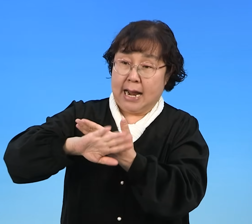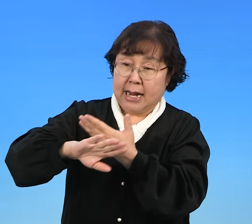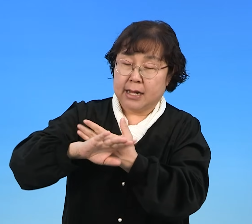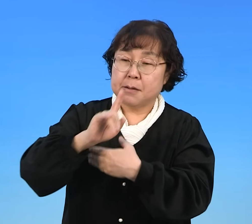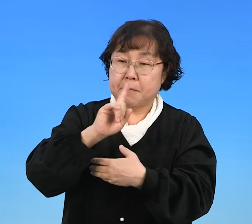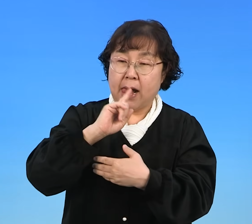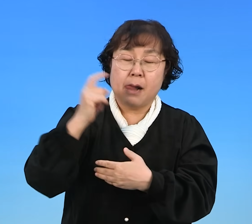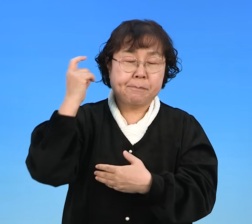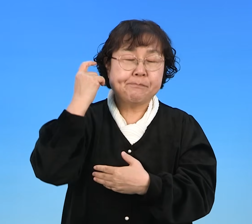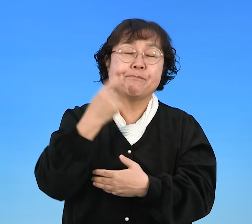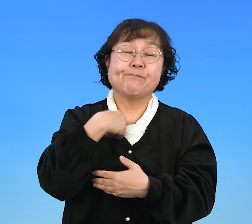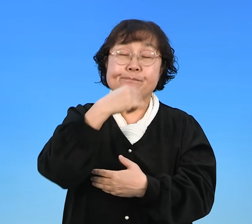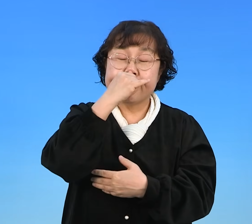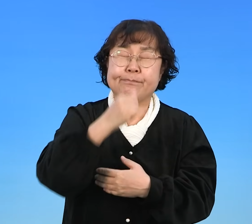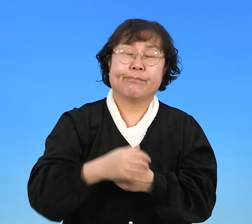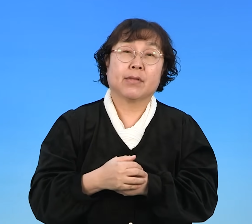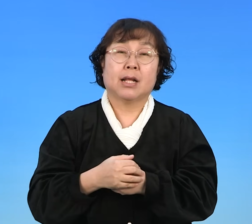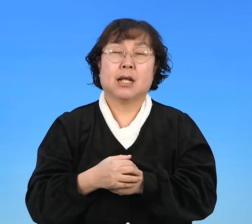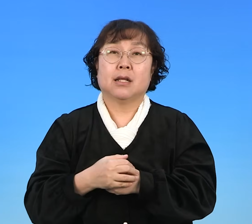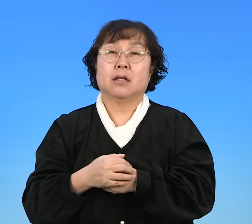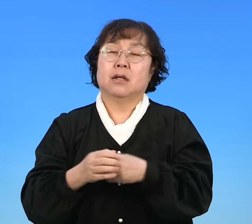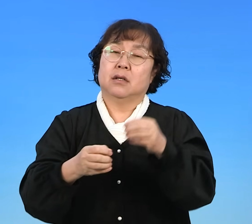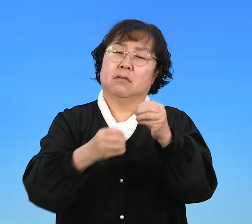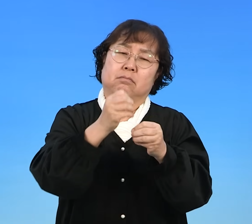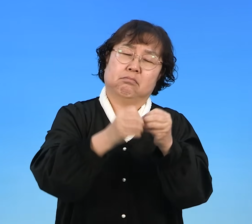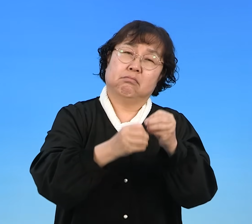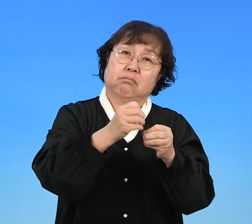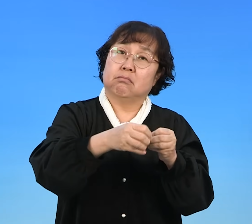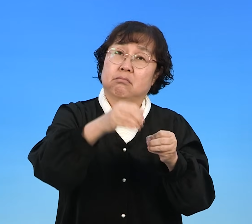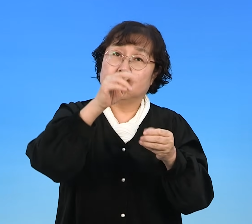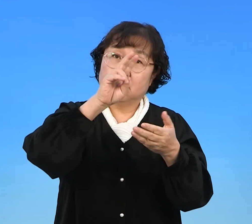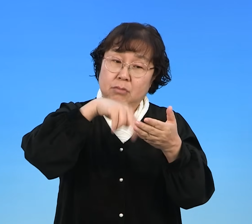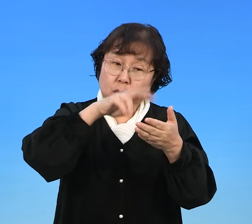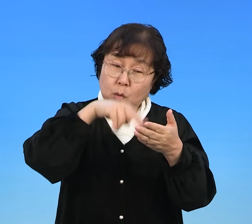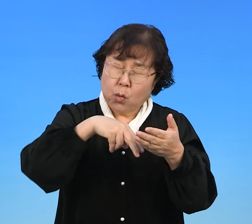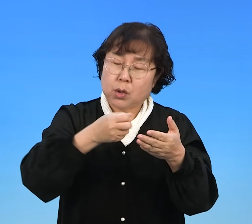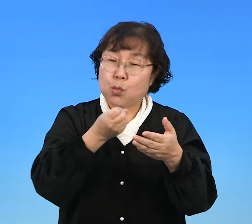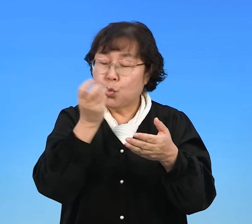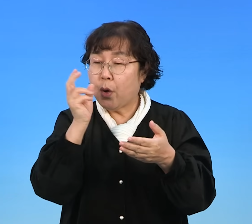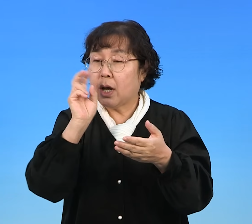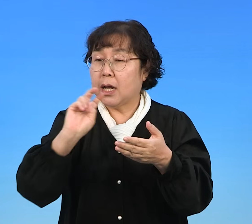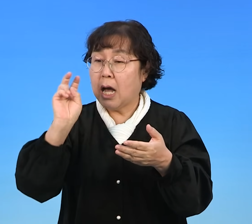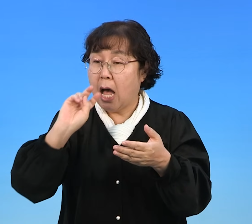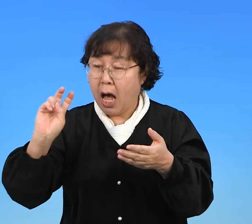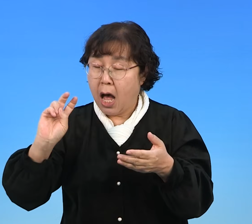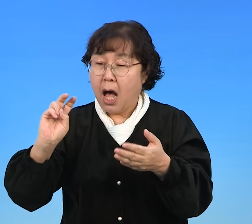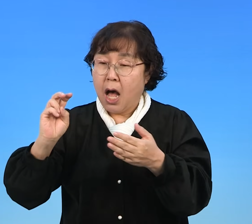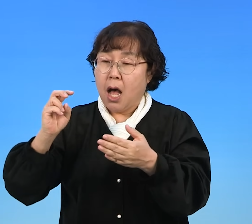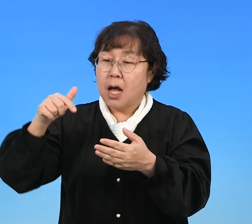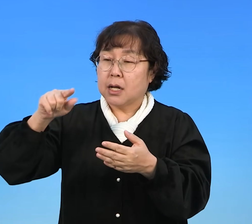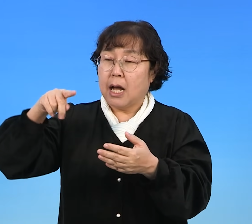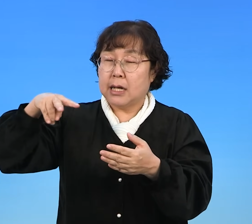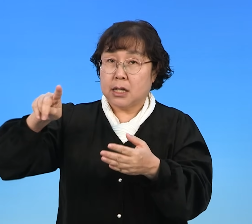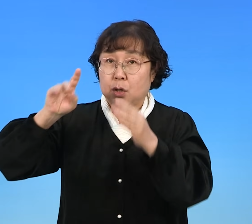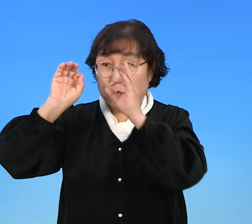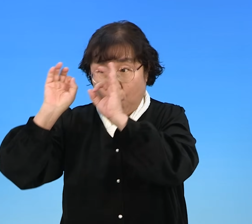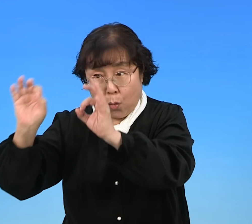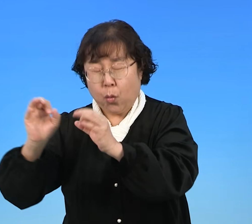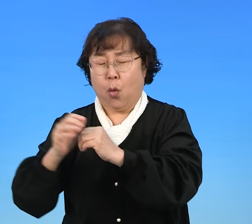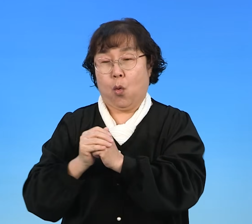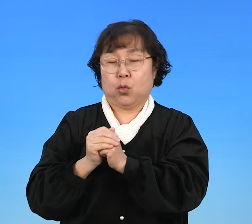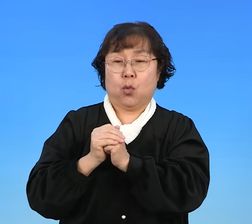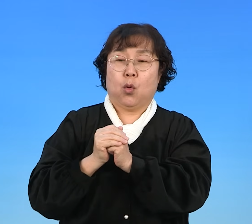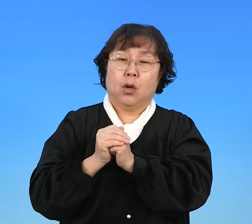그래서 제가 이 그 시도 읽고 또 유행가 가사도 들여다보고 옛날 어른들의 그런